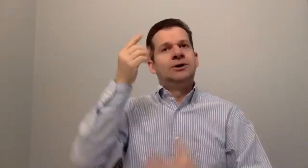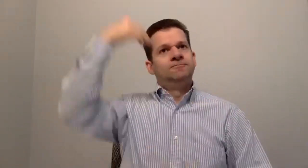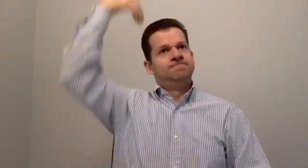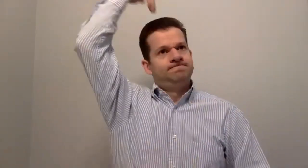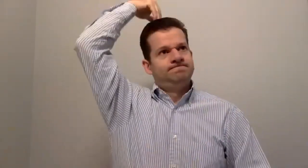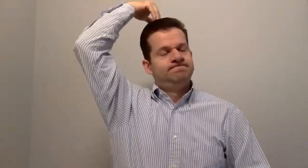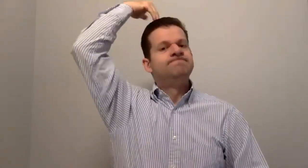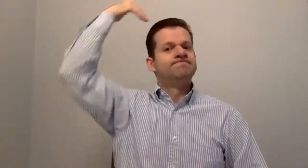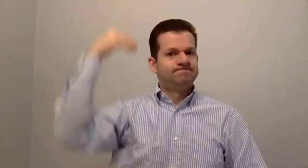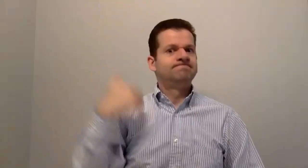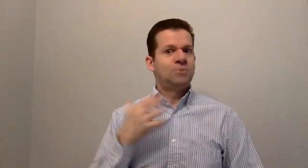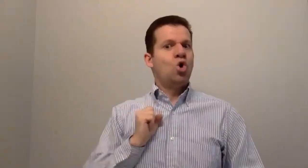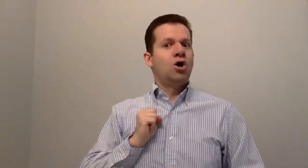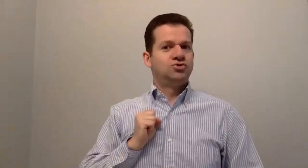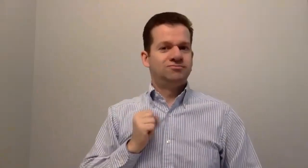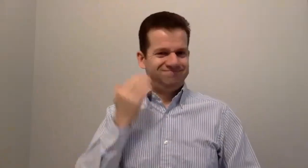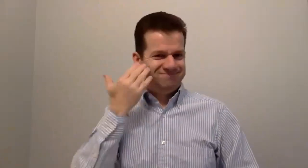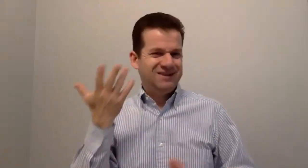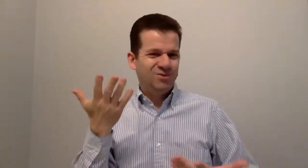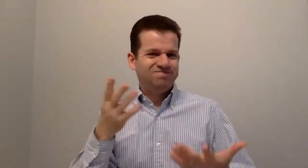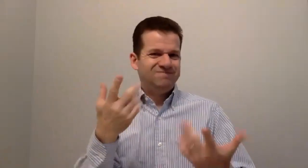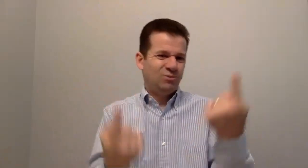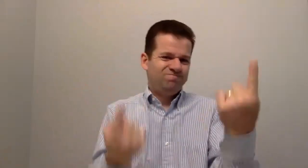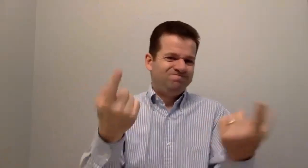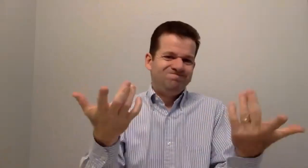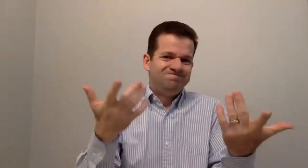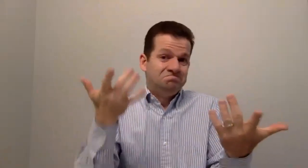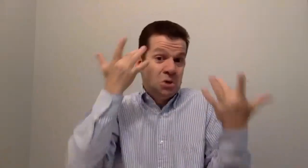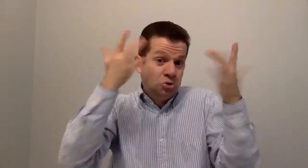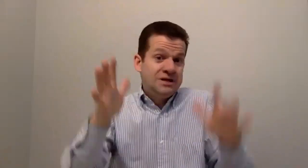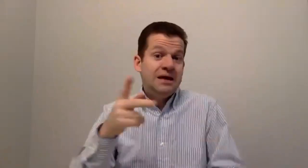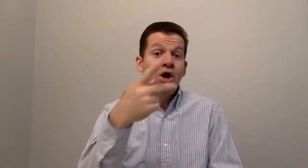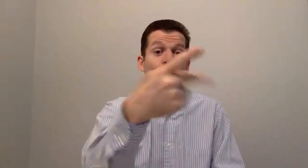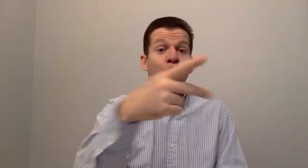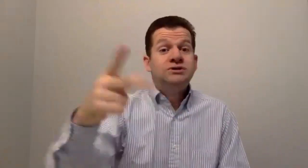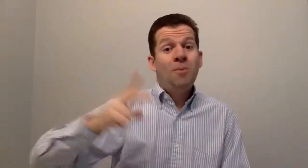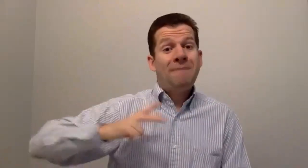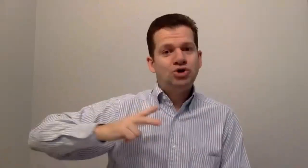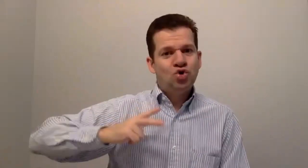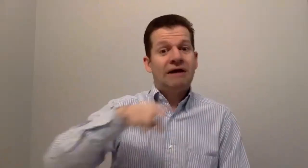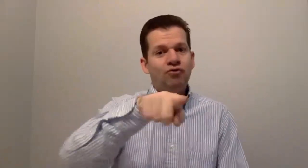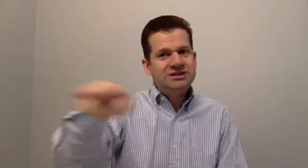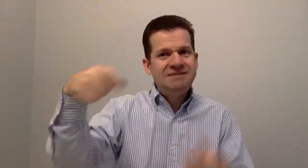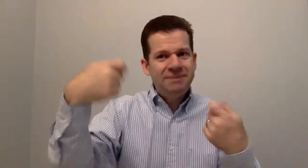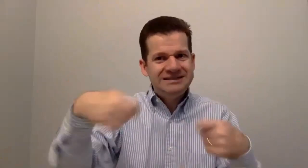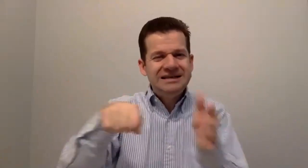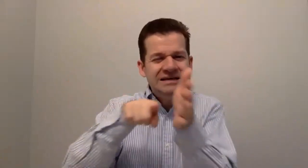Obrigado. Eu gosto. Entendeu? Então, eu não sei. O seu particular, você